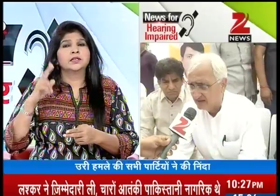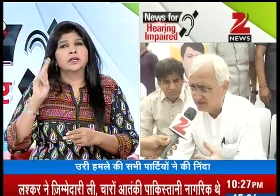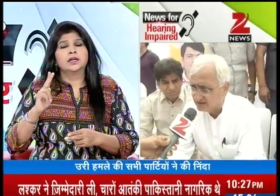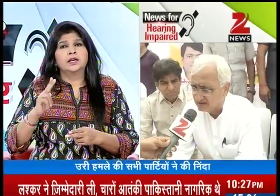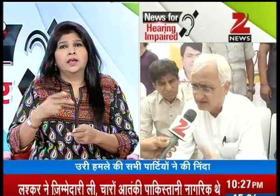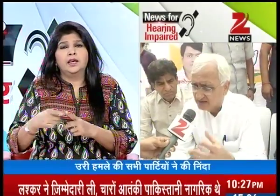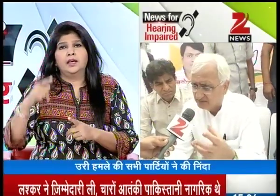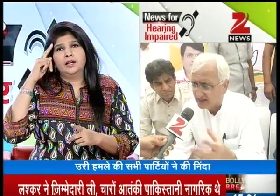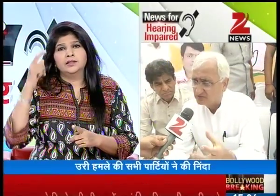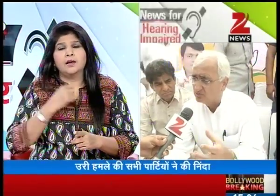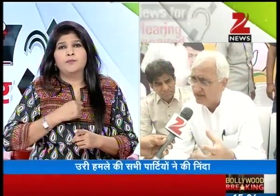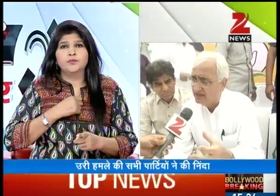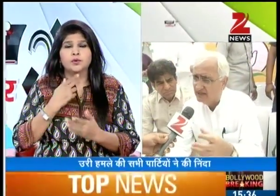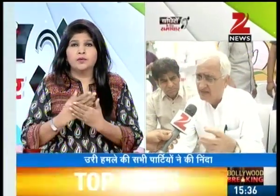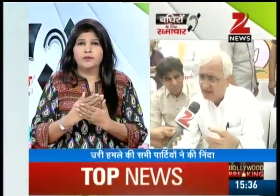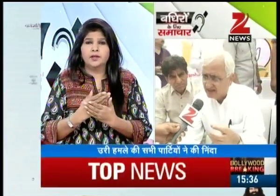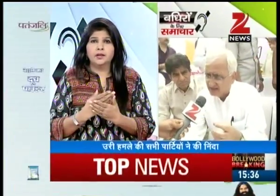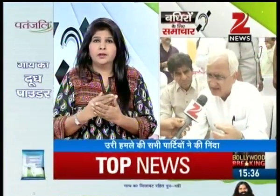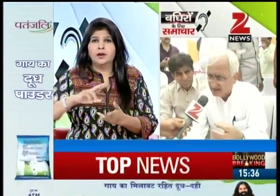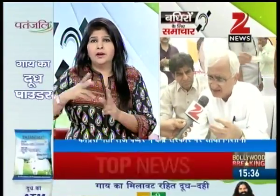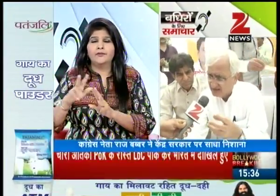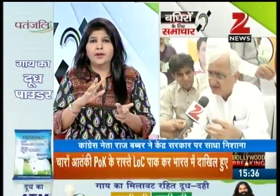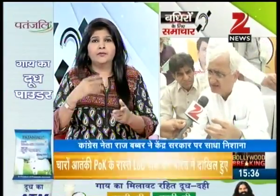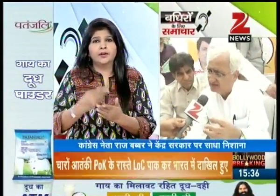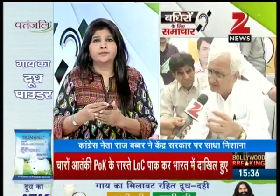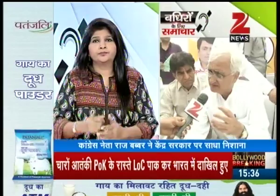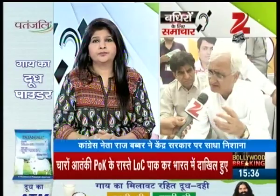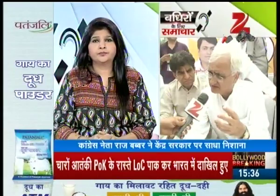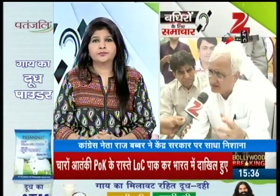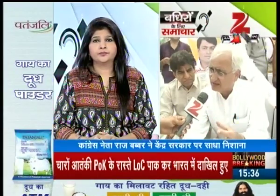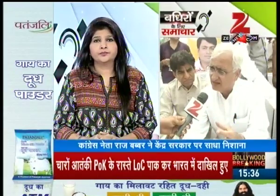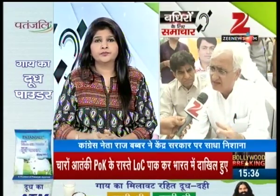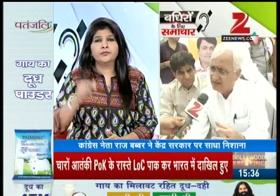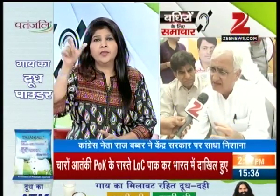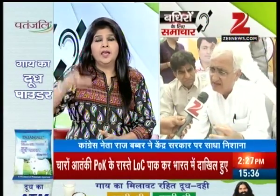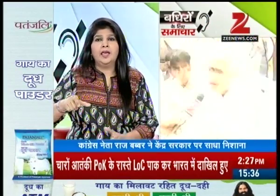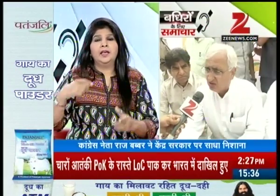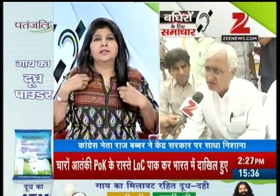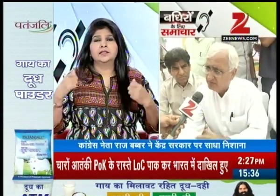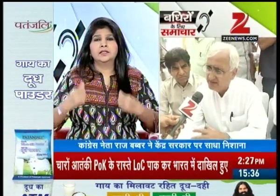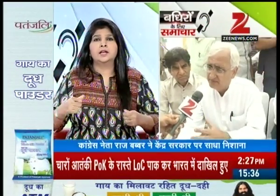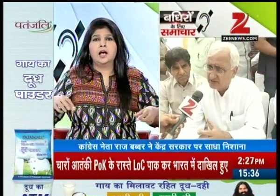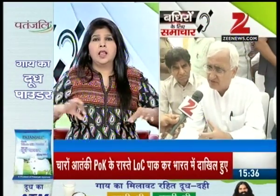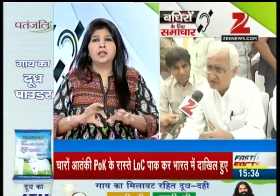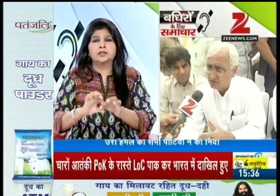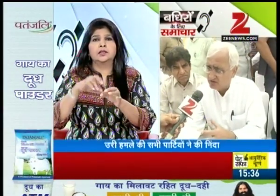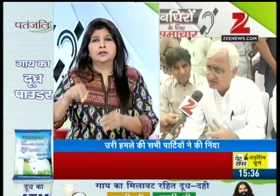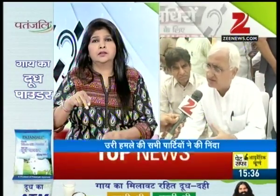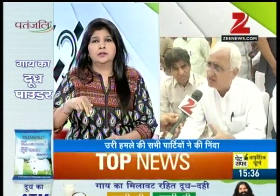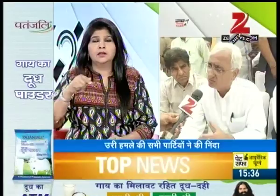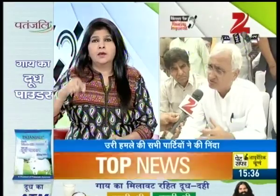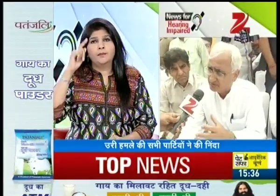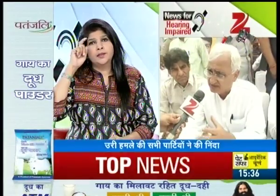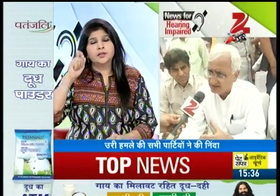एक ही बात को कहे, एक ही जगह खड़ा रहे। और मैं ये समझता हूँ